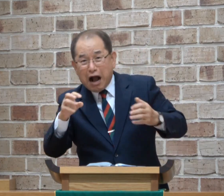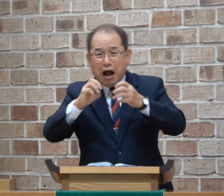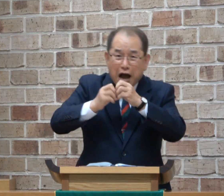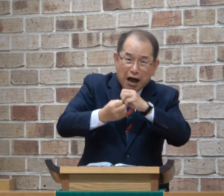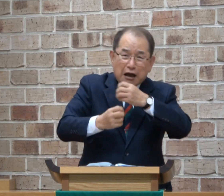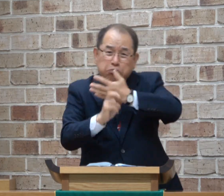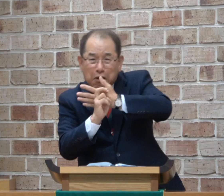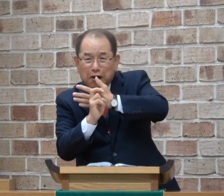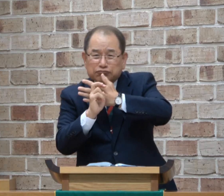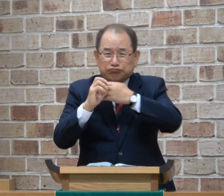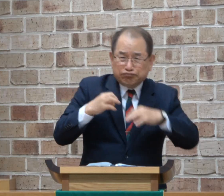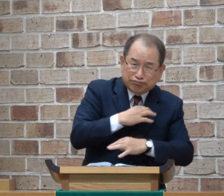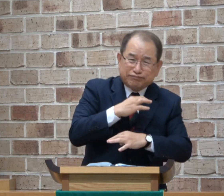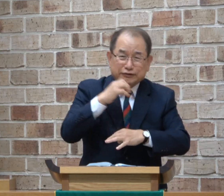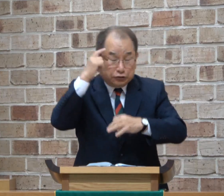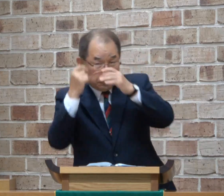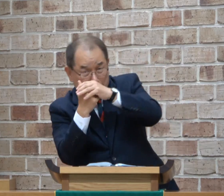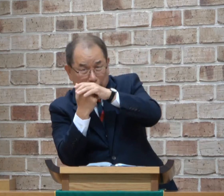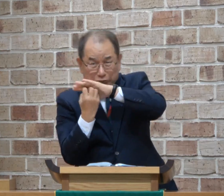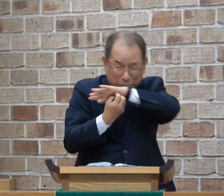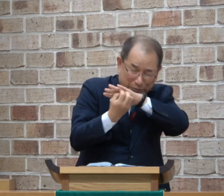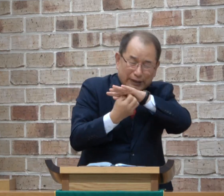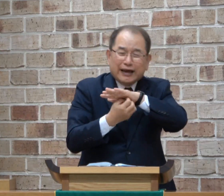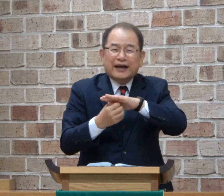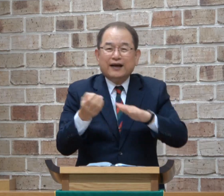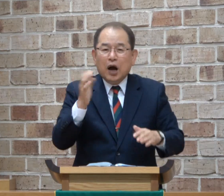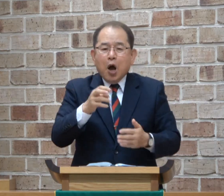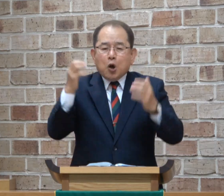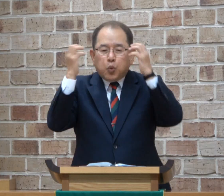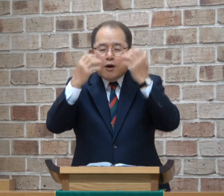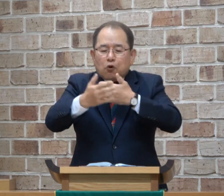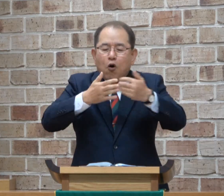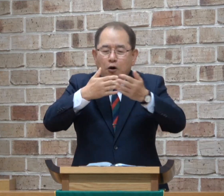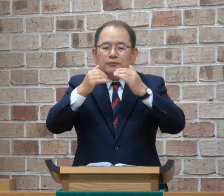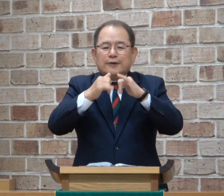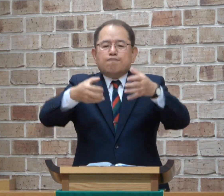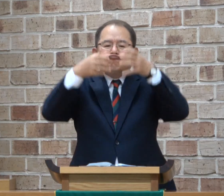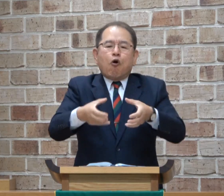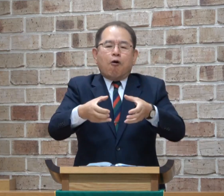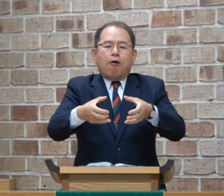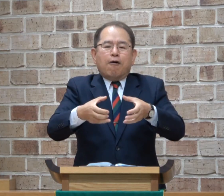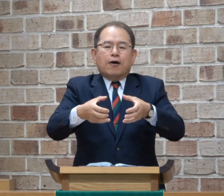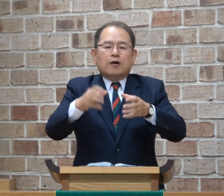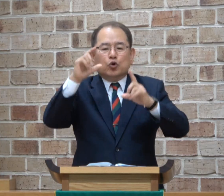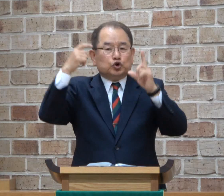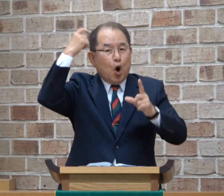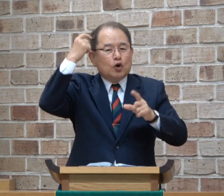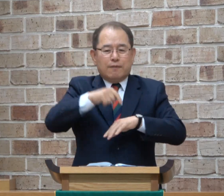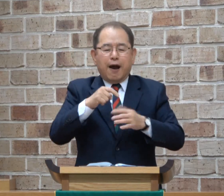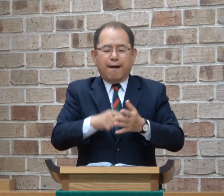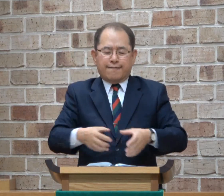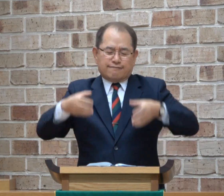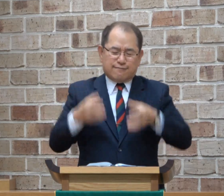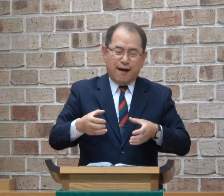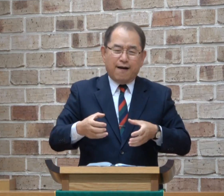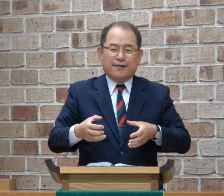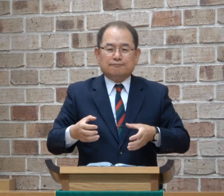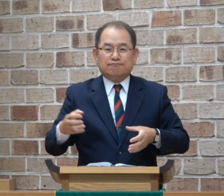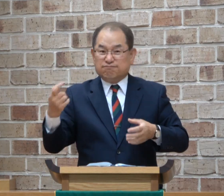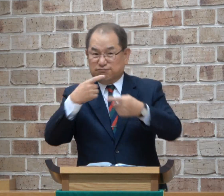그런 고난이 없다면 그것을 체험한 사람은, 고난을 체험한 사람은 정말 단단한 사람이 됩니다. 어떤